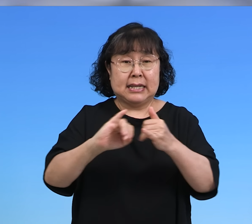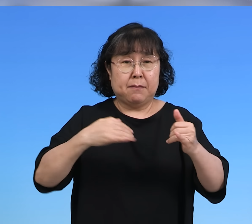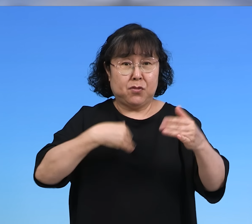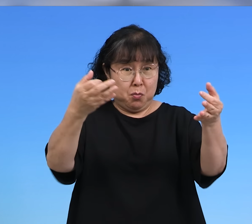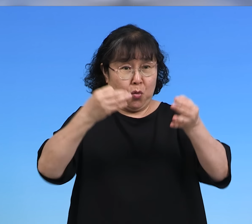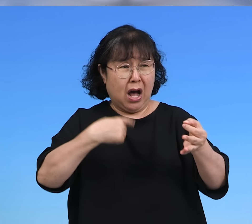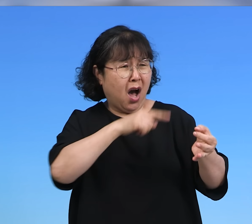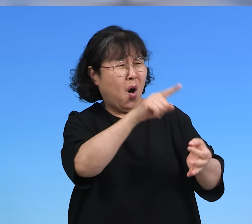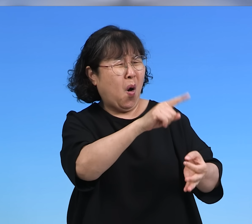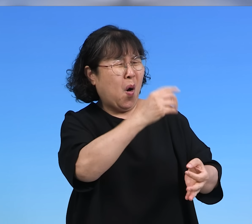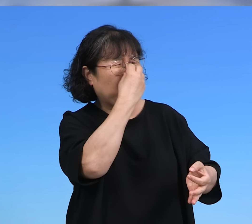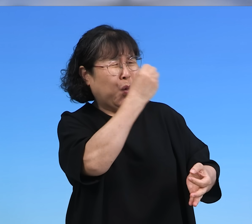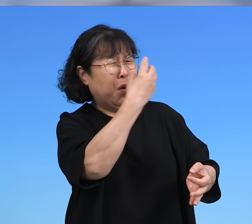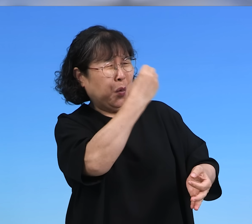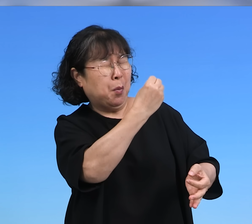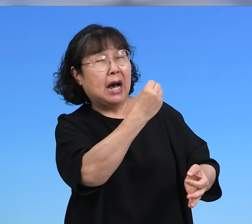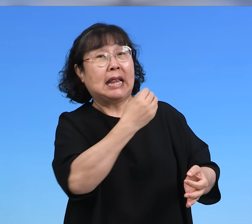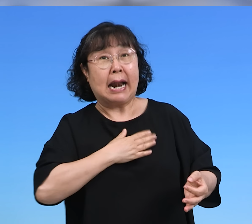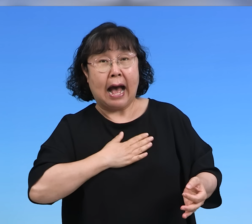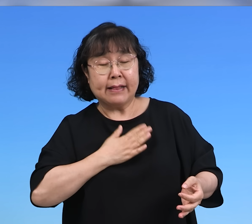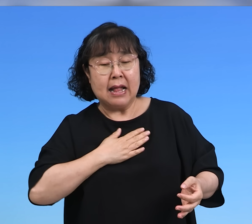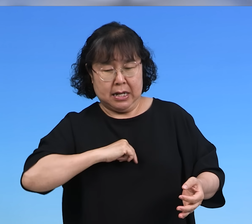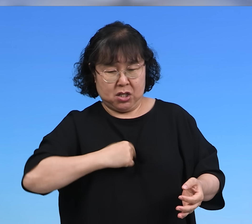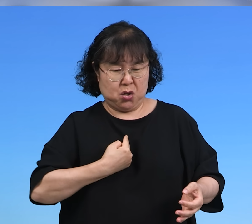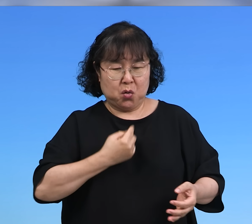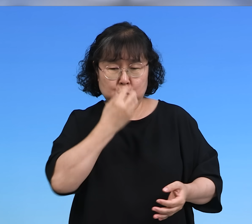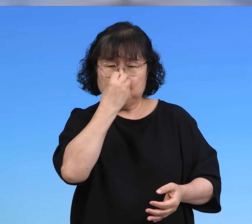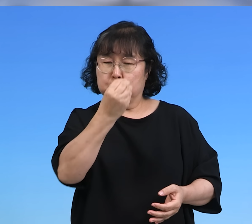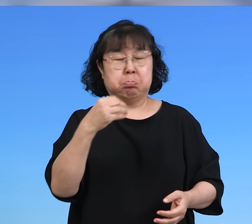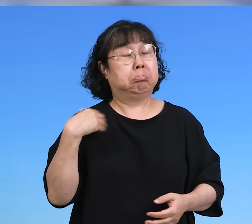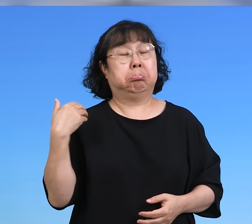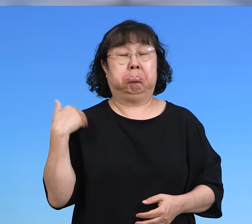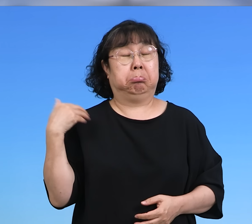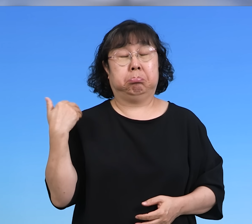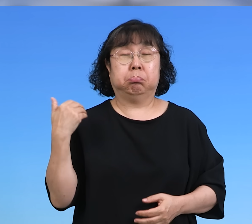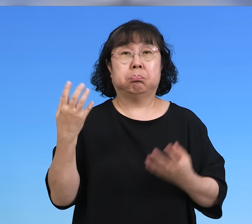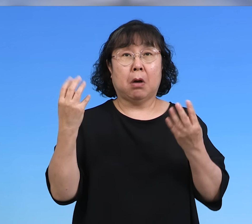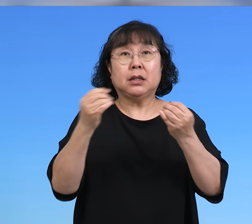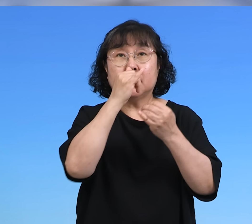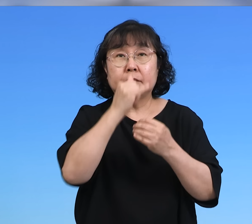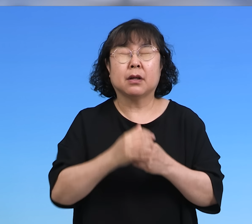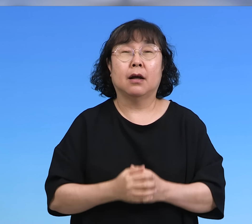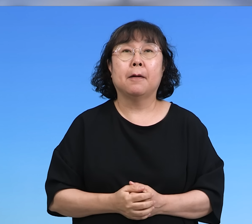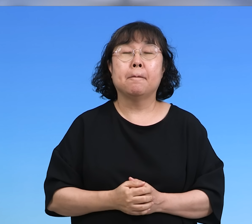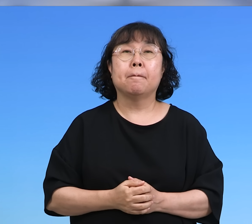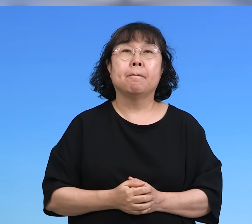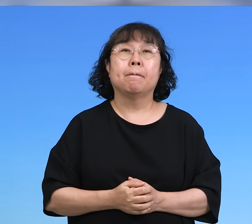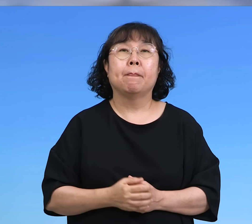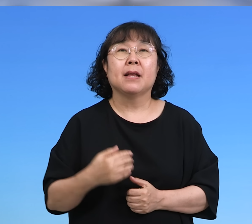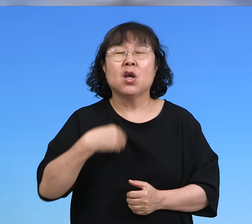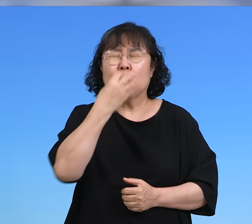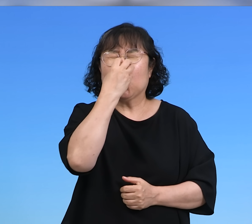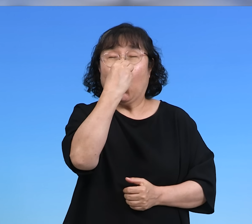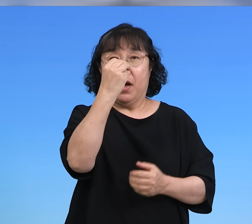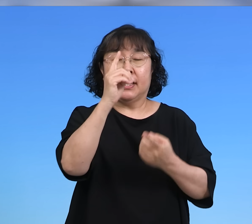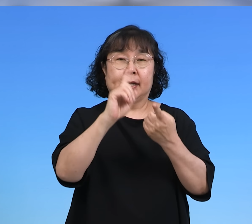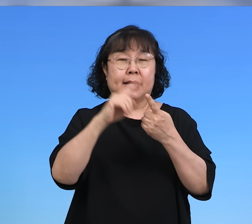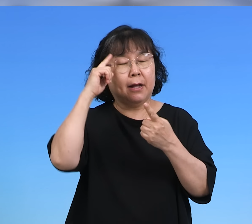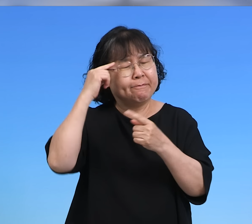아는데. 그래서 제가 이제 이 교만이 이게 보통 문제가 아니라 그래서 연구를 좀 해봤습니다. 하기는